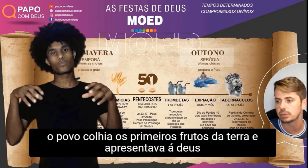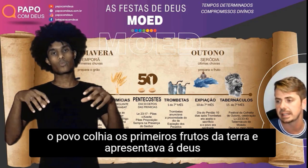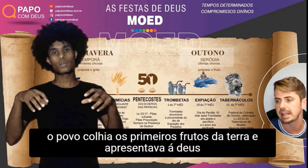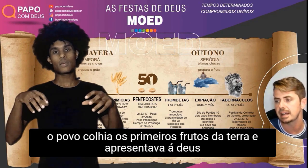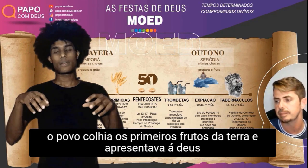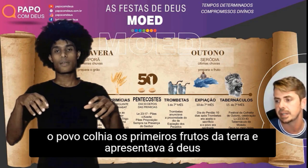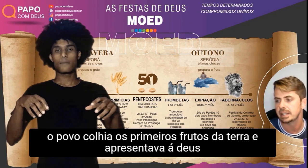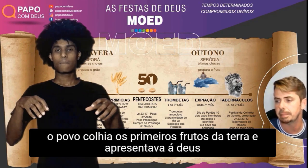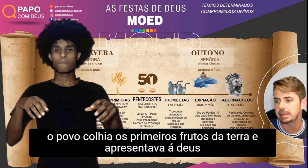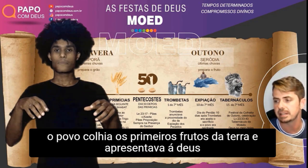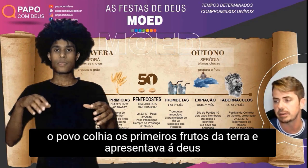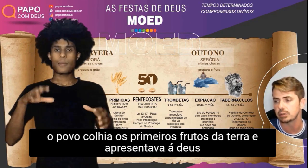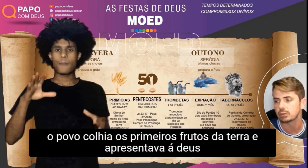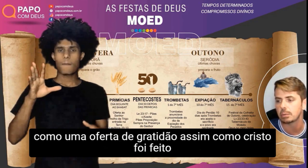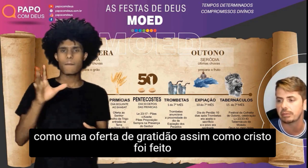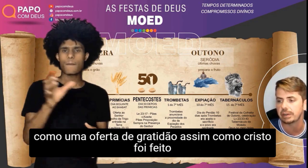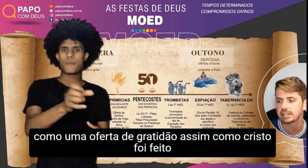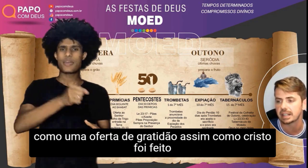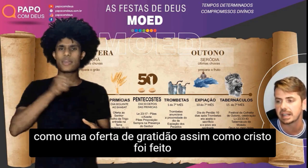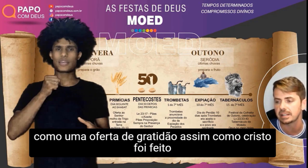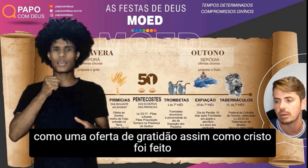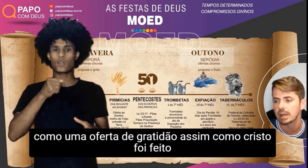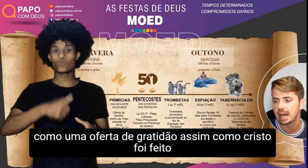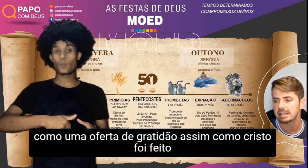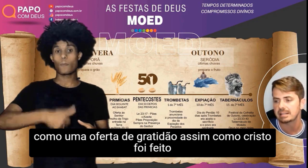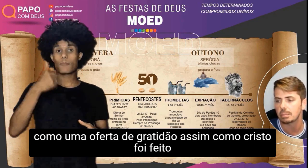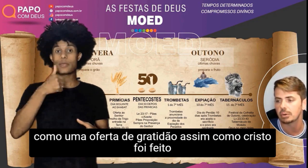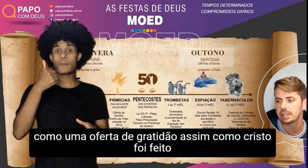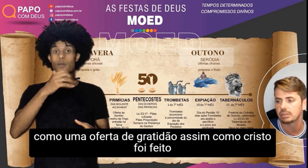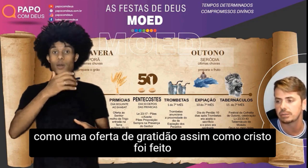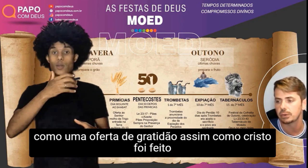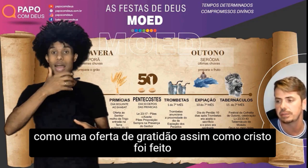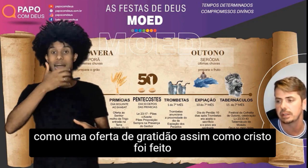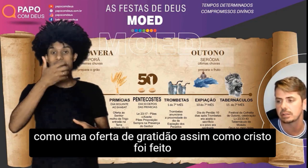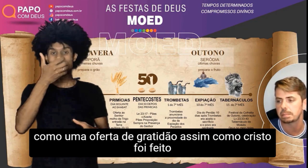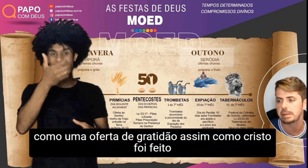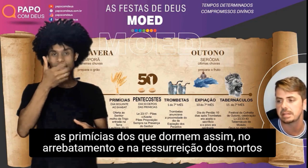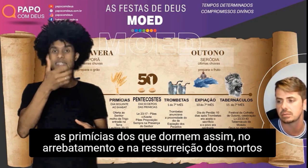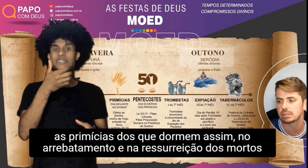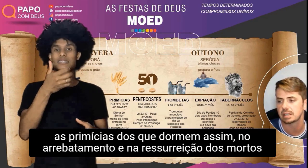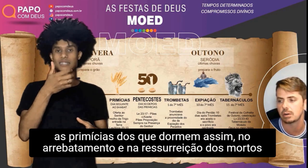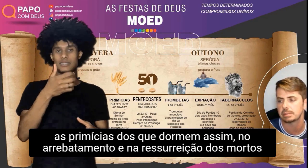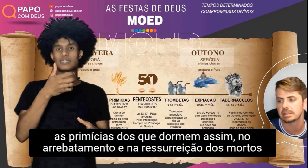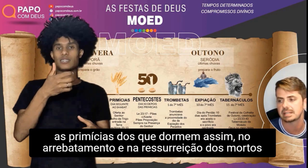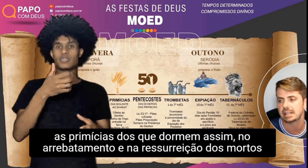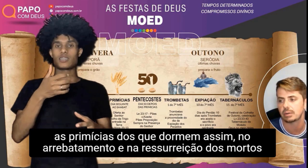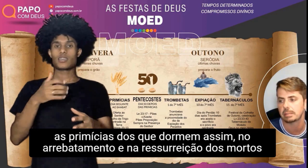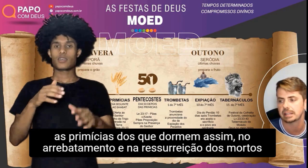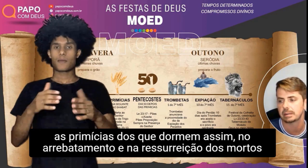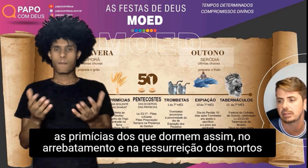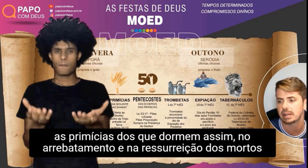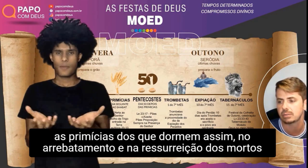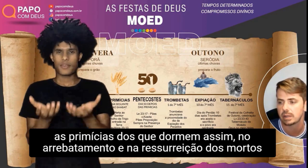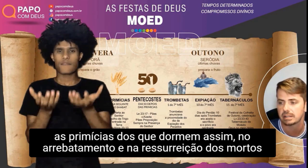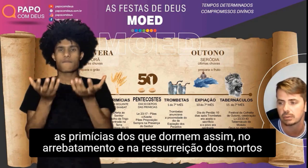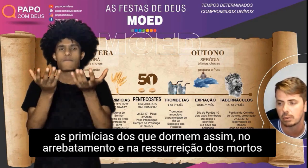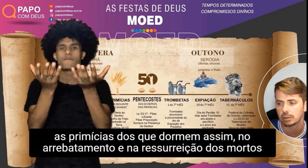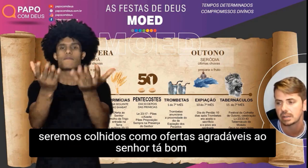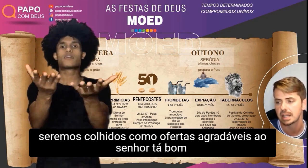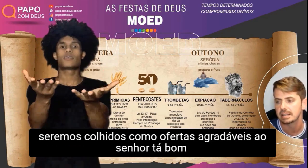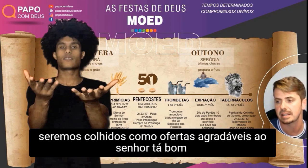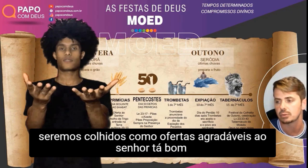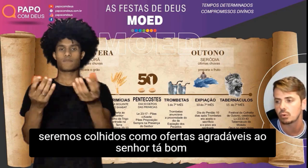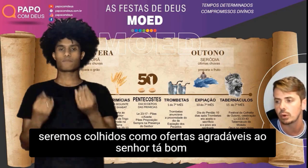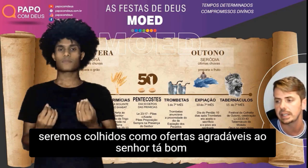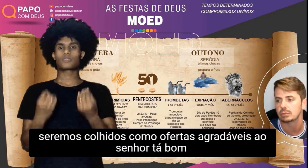primeiros frutos da terra e apresentava a Deus como uma oferta de gratidão. Assim como Cristo foi feito as primícias dos que dormem, assim no arrebatamento e a ressurreição dos